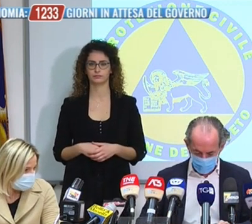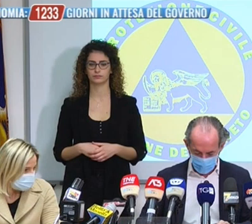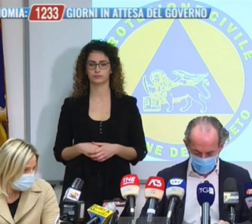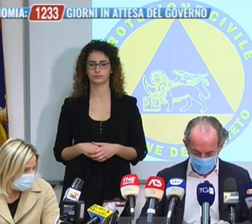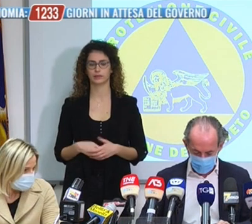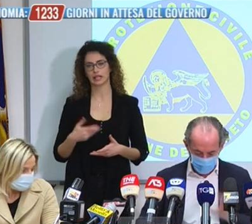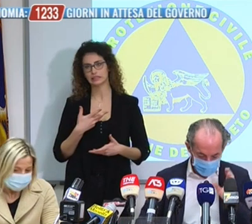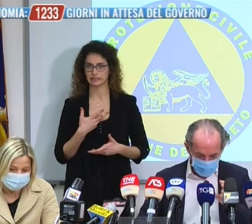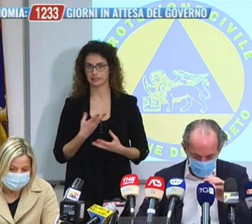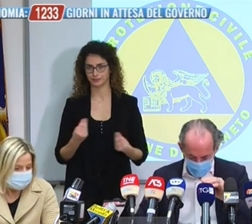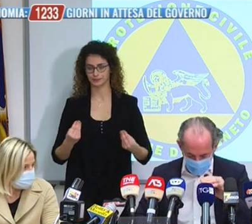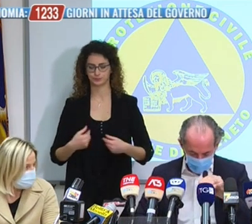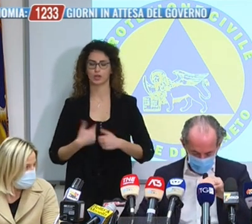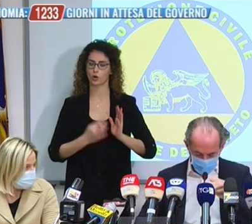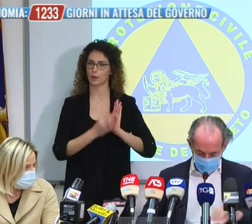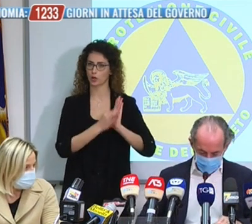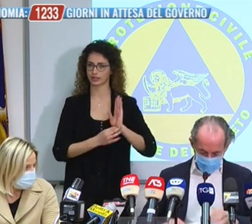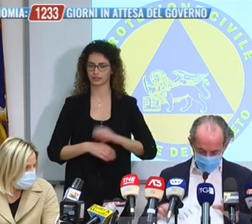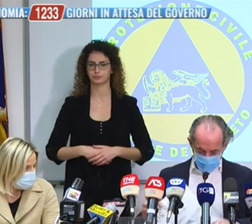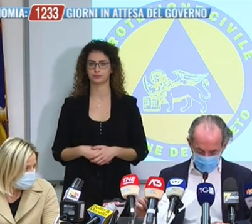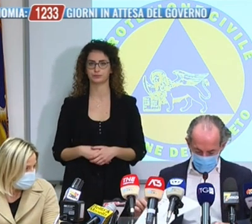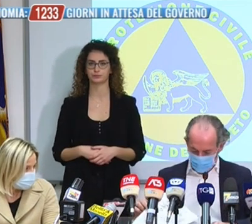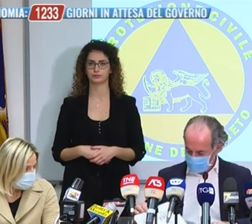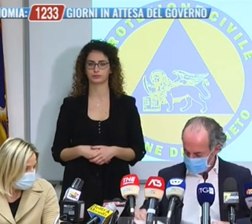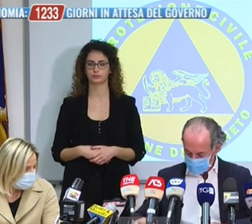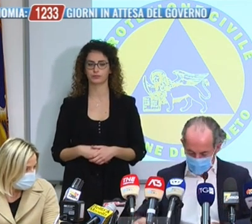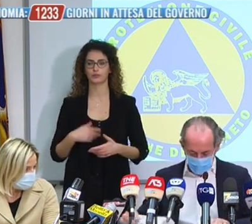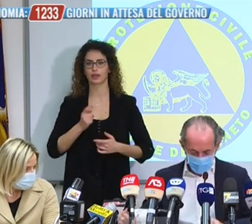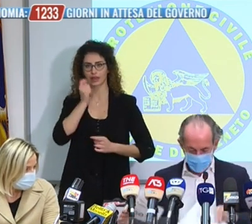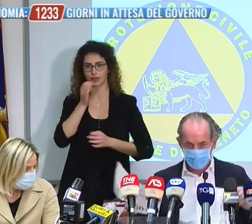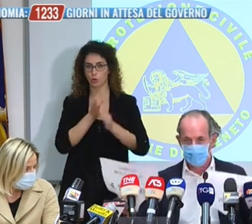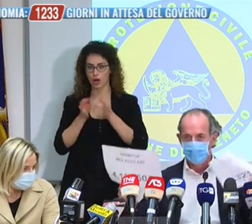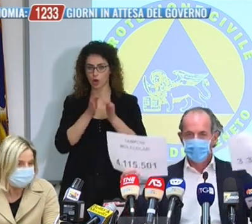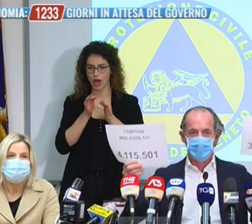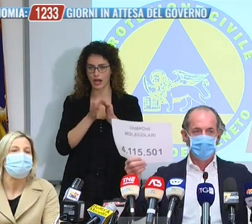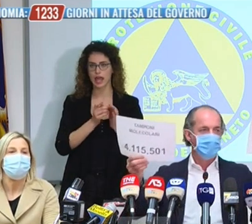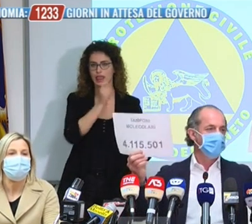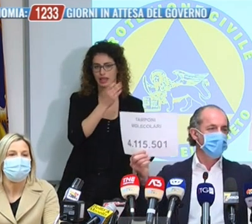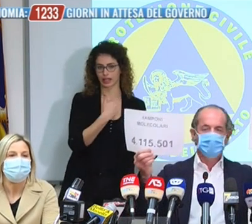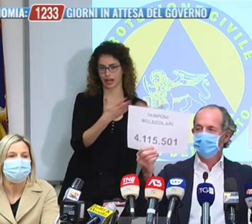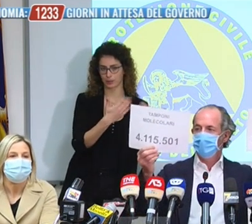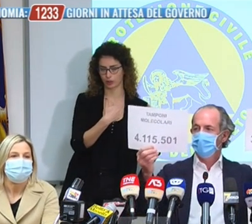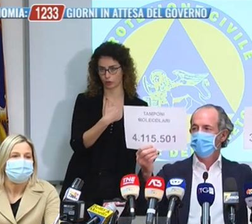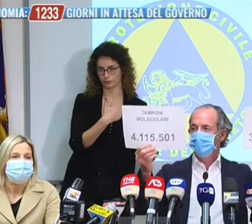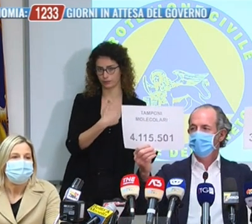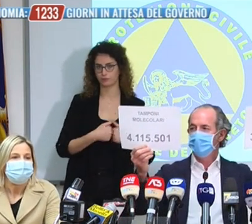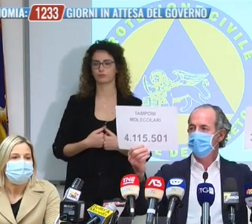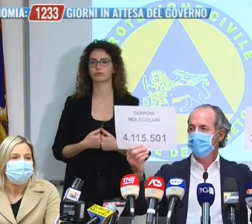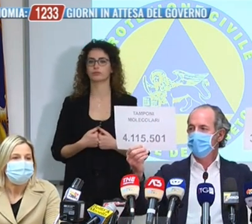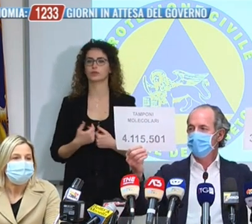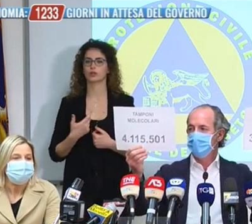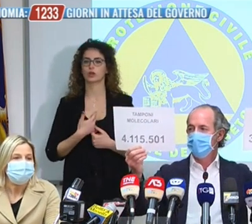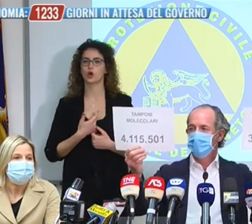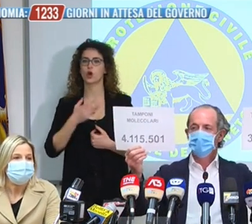abbiamo un po' di robe oggi. Bollettini, allora, molecolari e tamponi rapidi sono